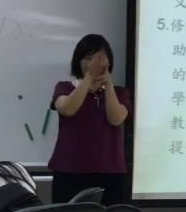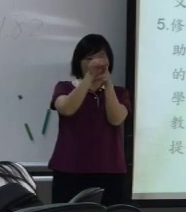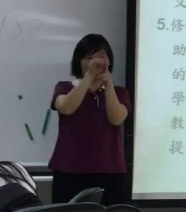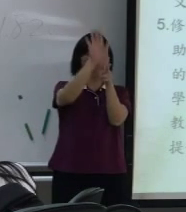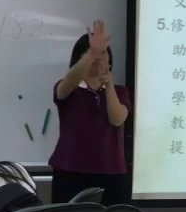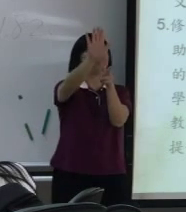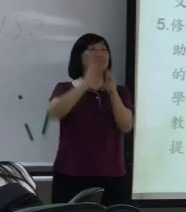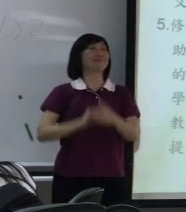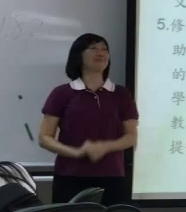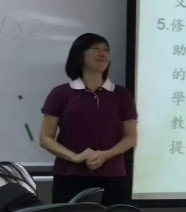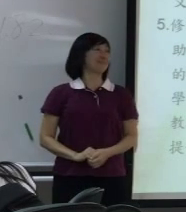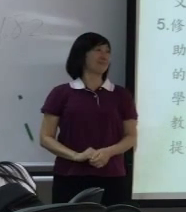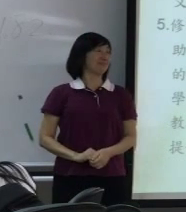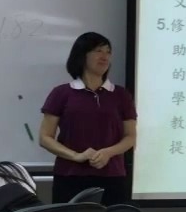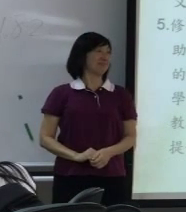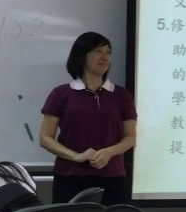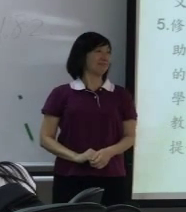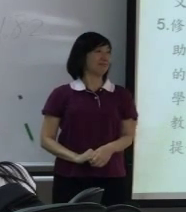呐。